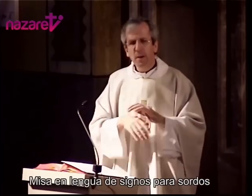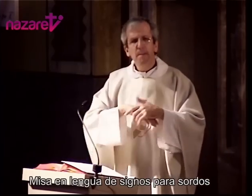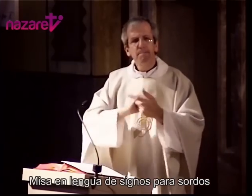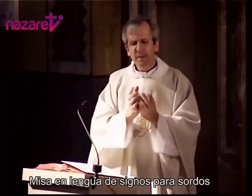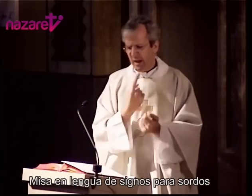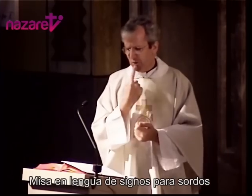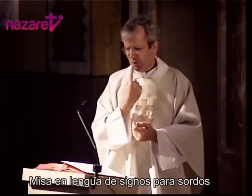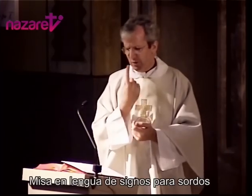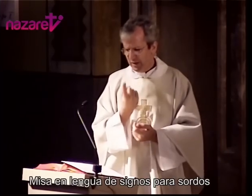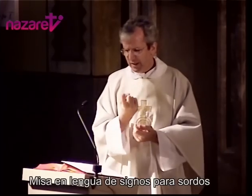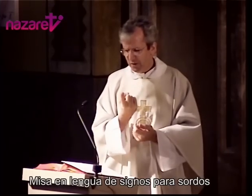Pilatos le dijo,